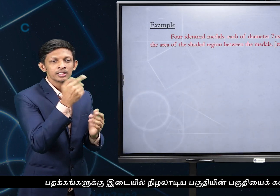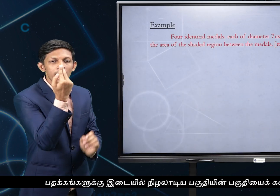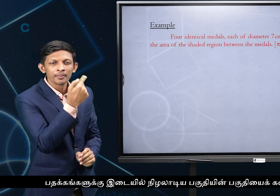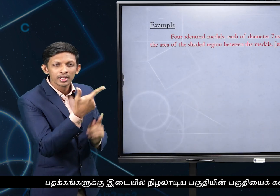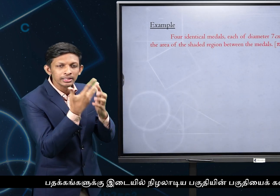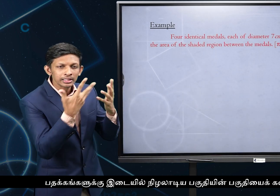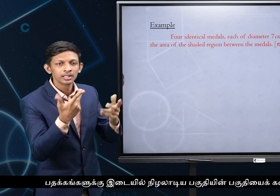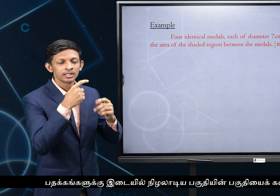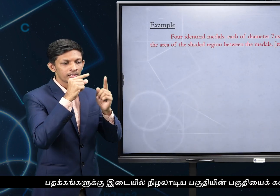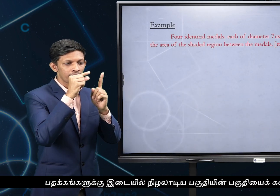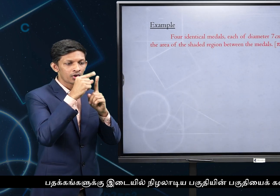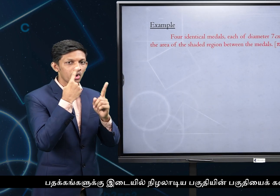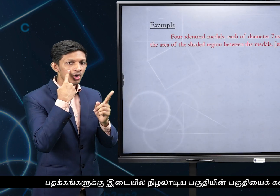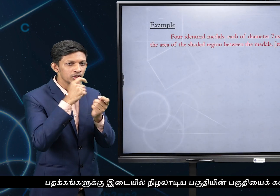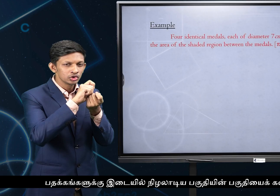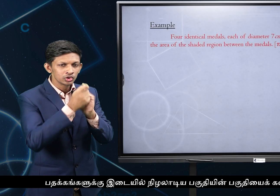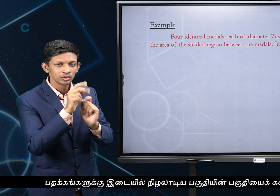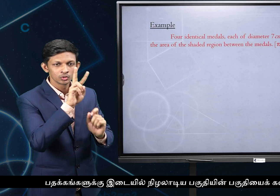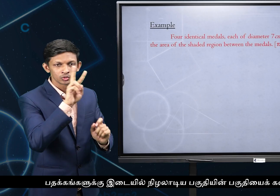பை ஈடு 22 கீழ் 7.